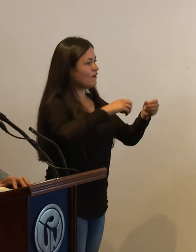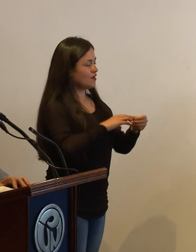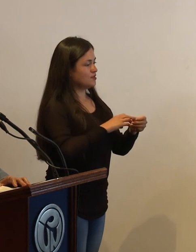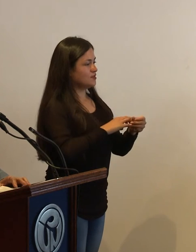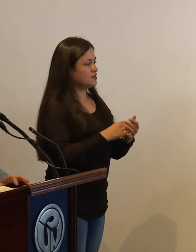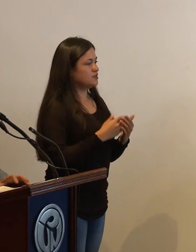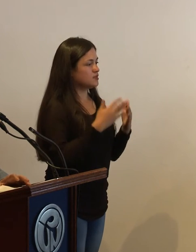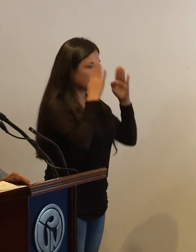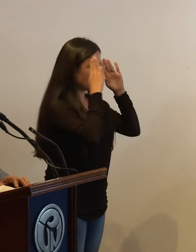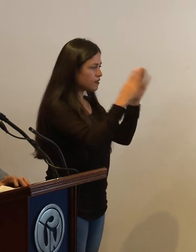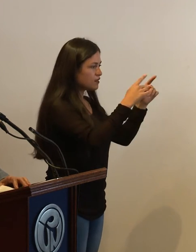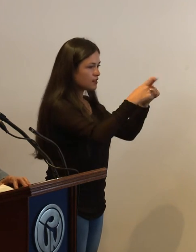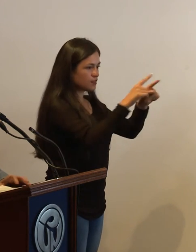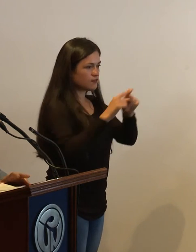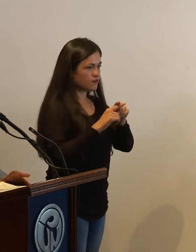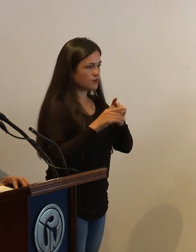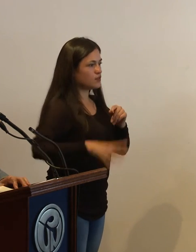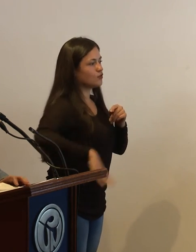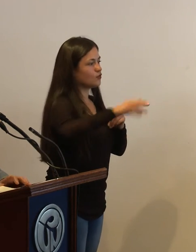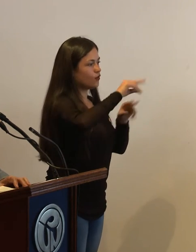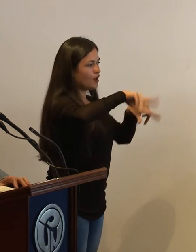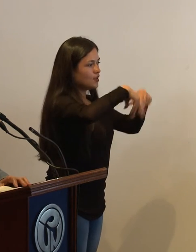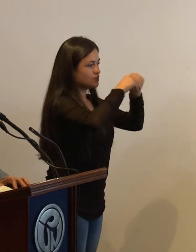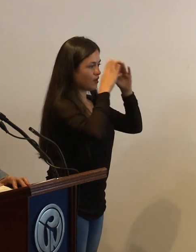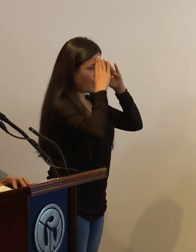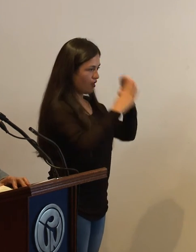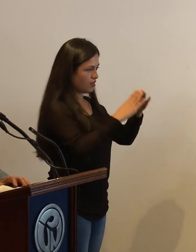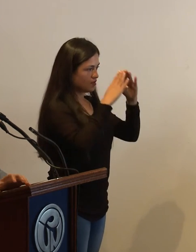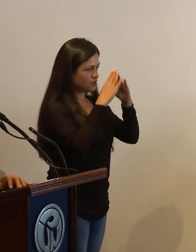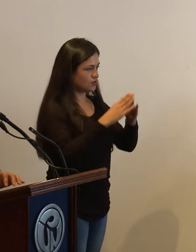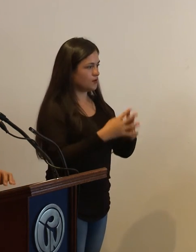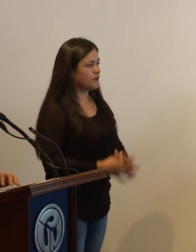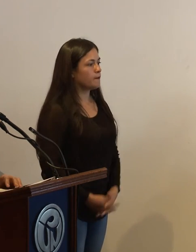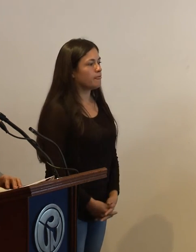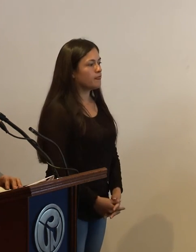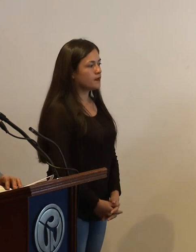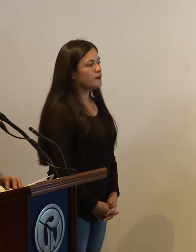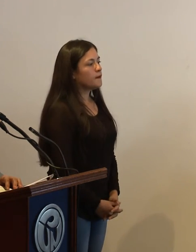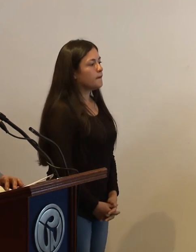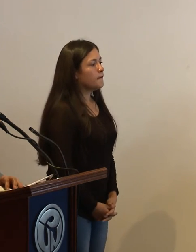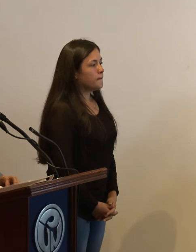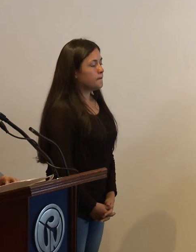tipo de población y este tipo de retos educativos.